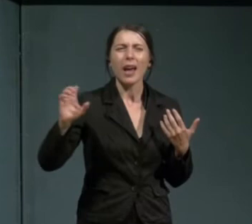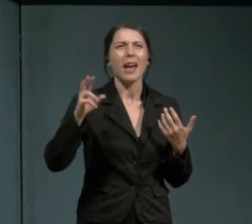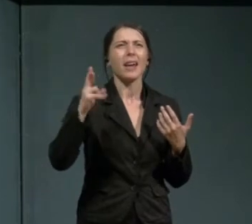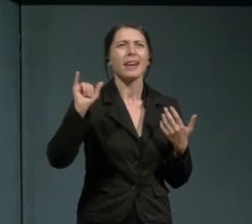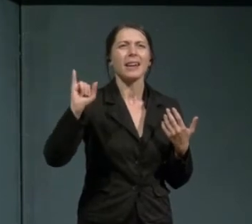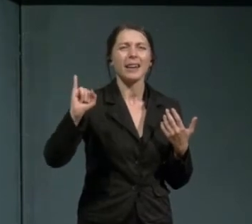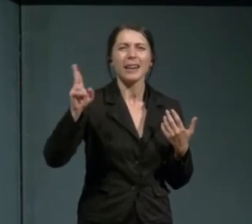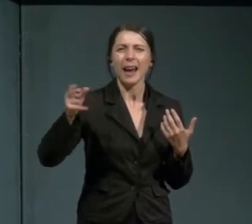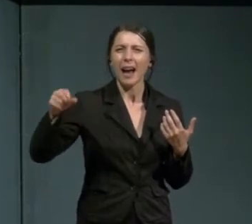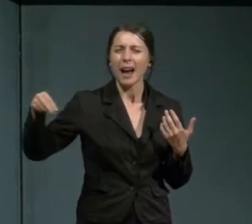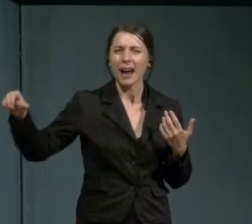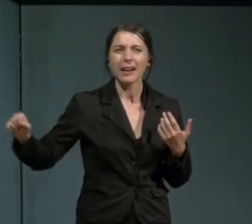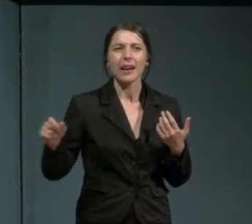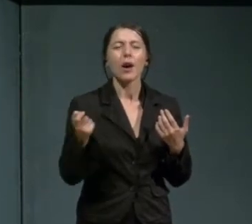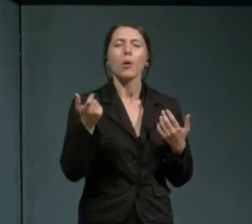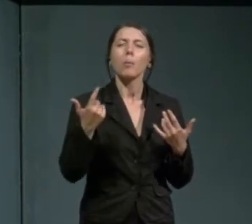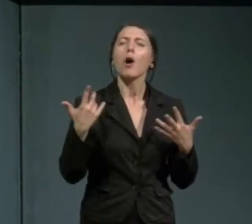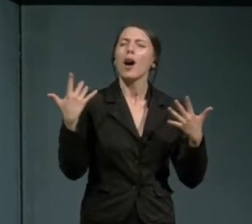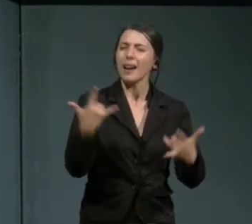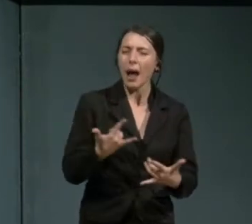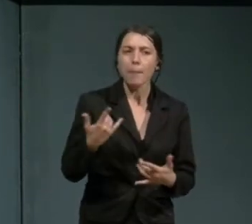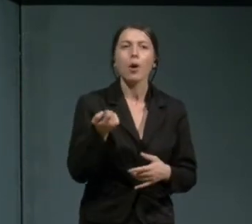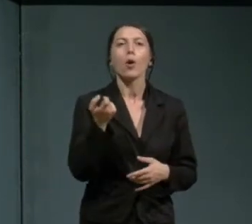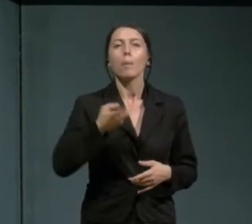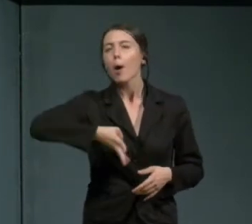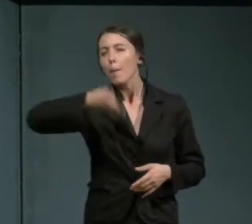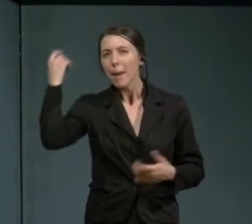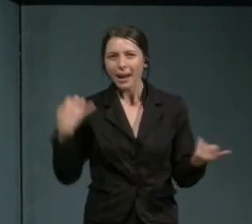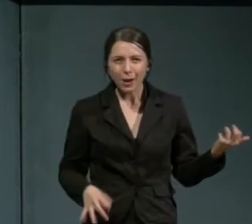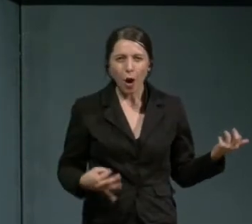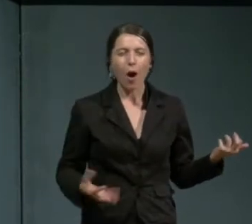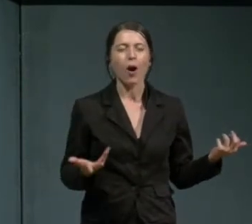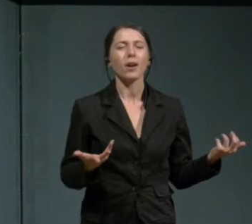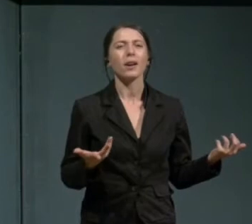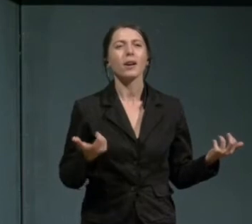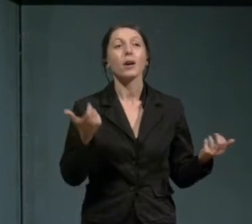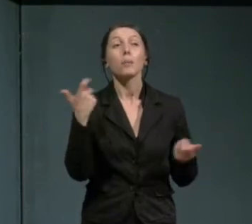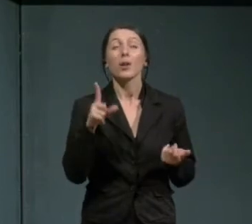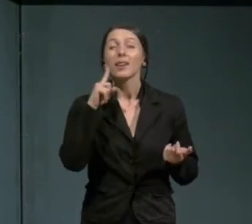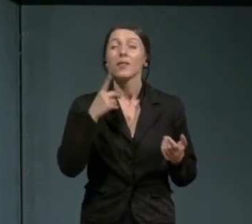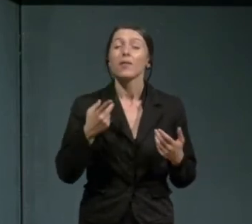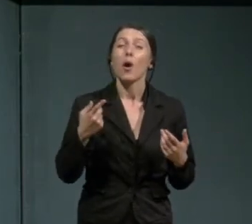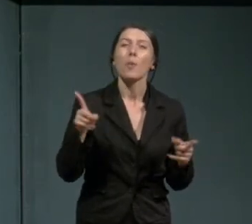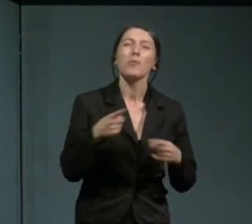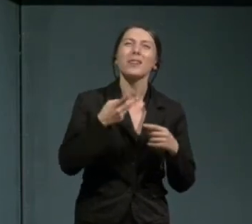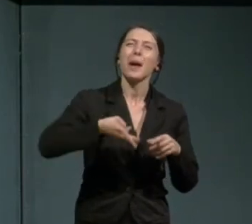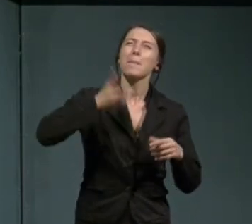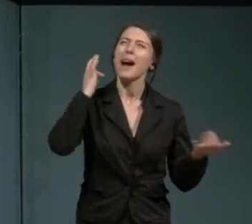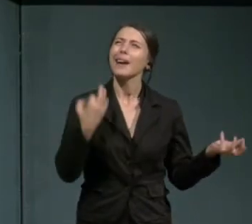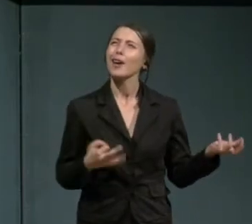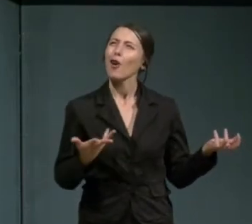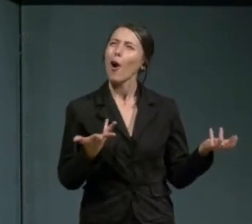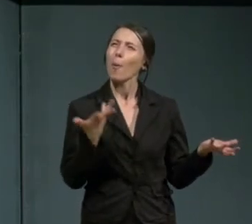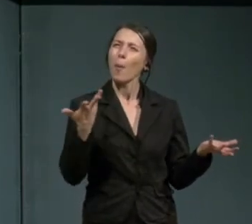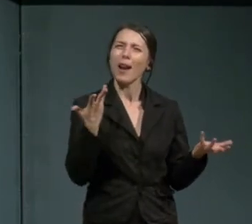eccetera un po di irap e poi del punk rock perché nella musica punk rock c'è qualcosa di